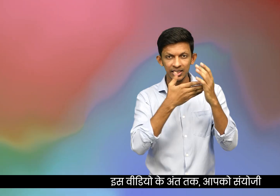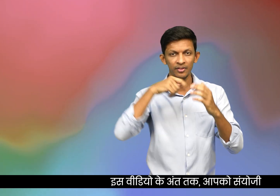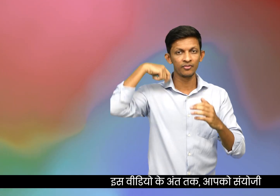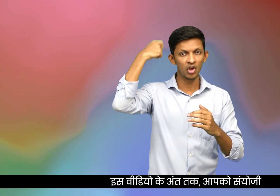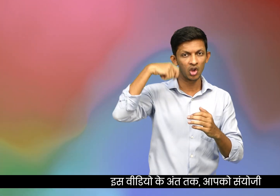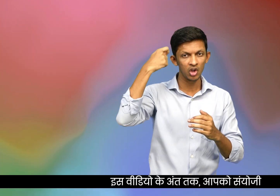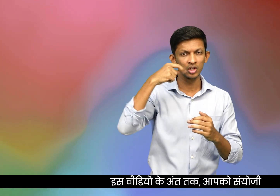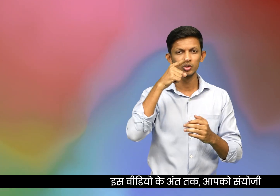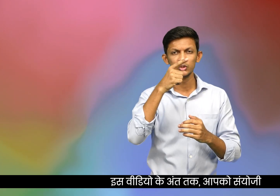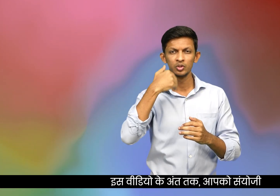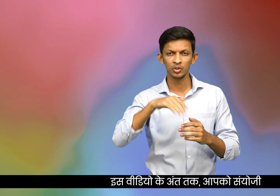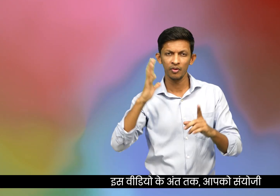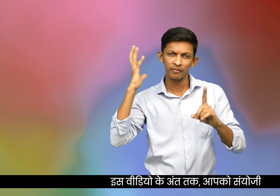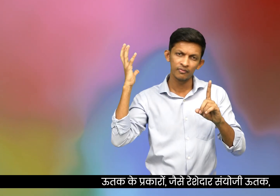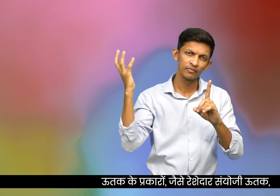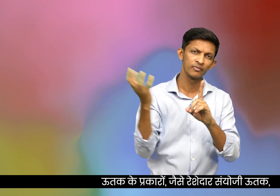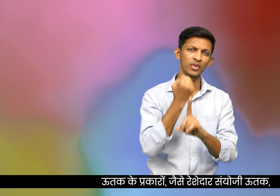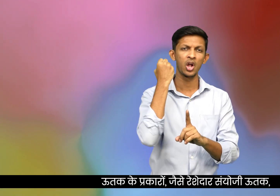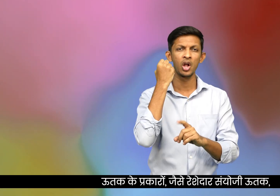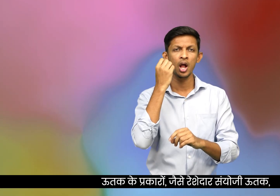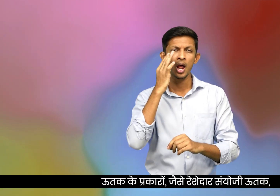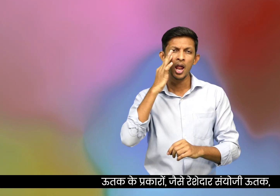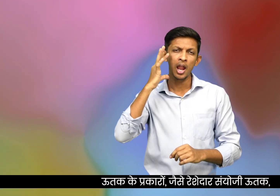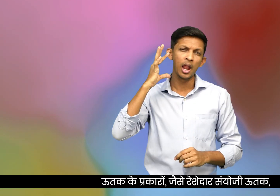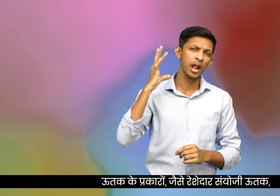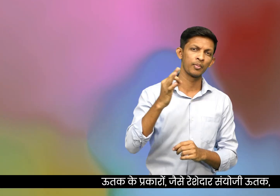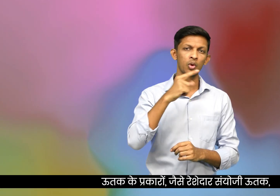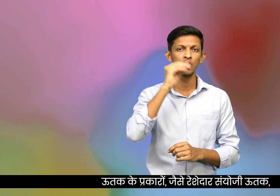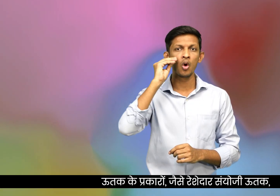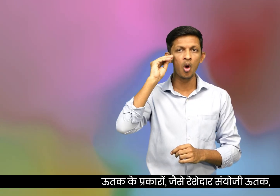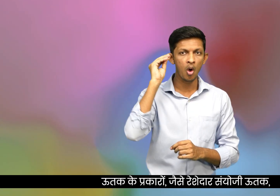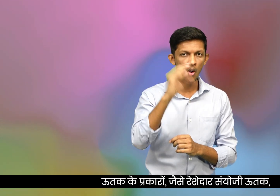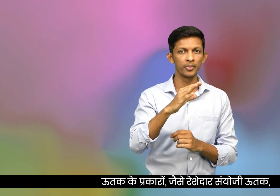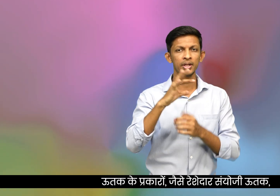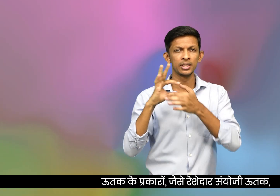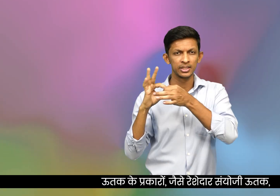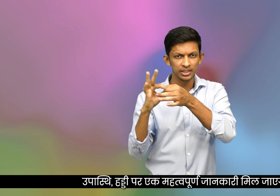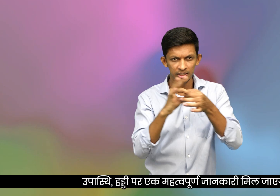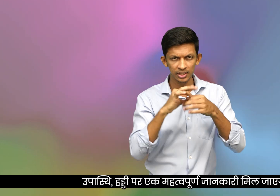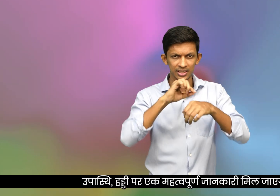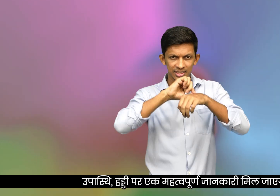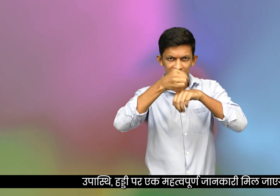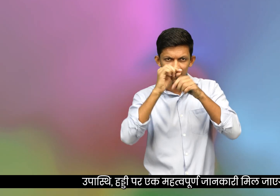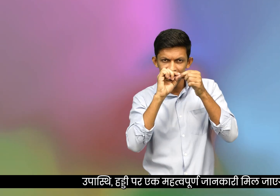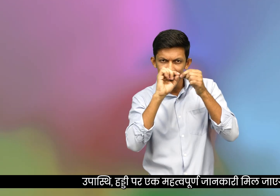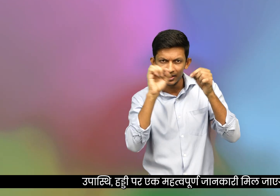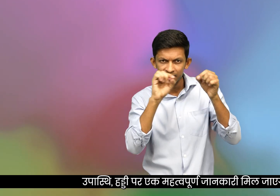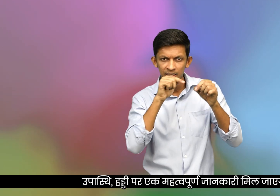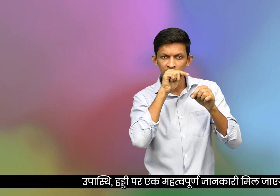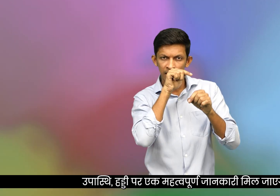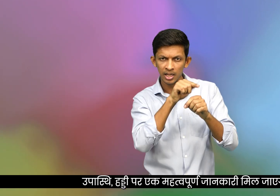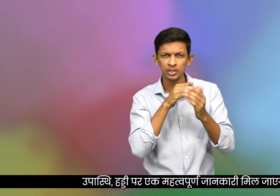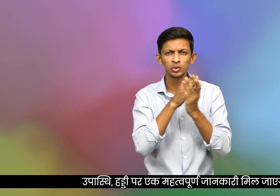इस वीडियो के अंत तक आपको संयोजी ऊतक के प्रकारों जैसे रेशेदार संयोजी ऊतक,